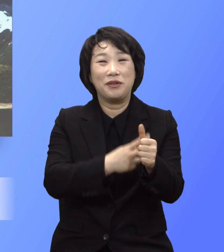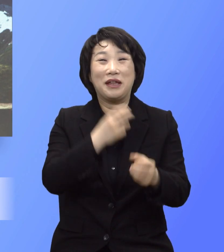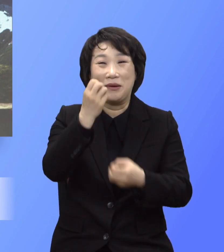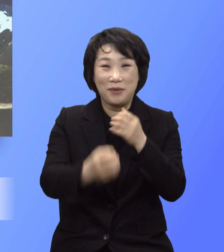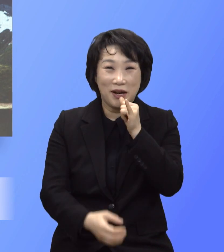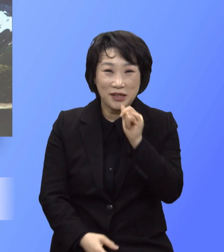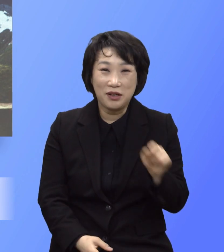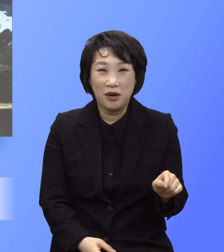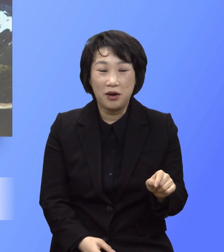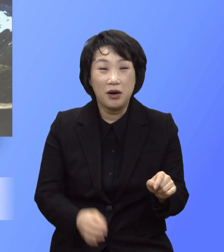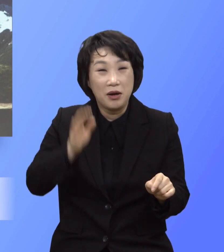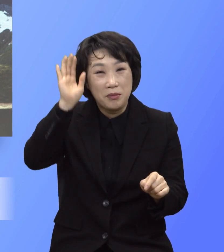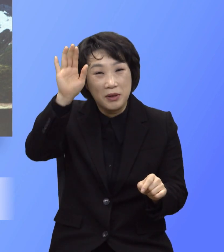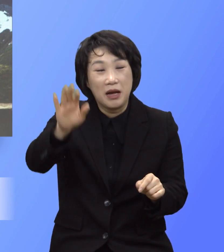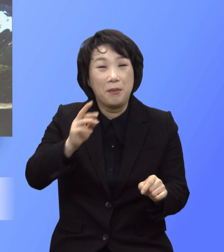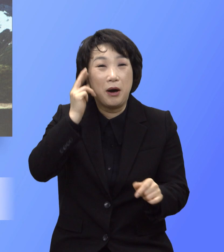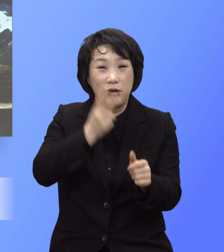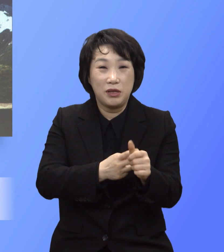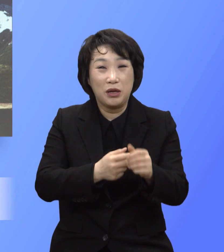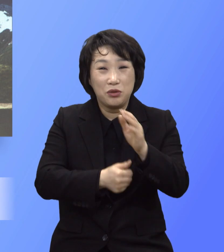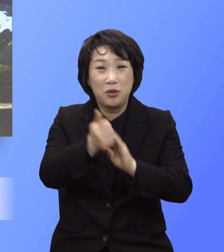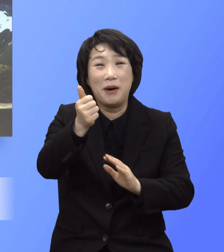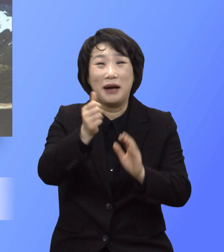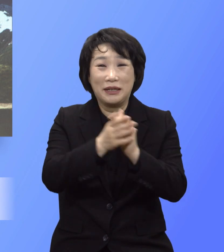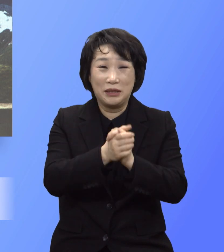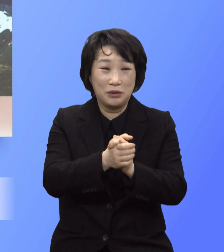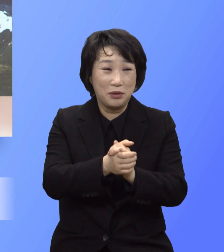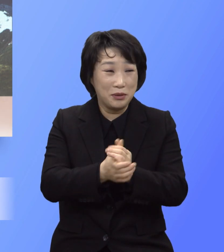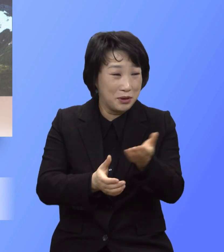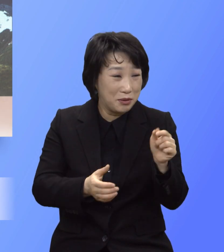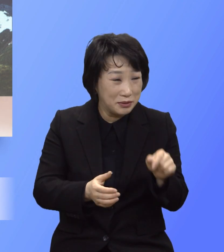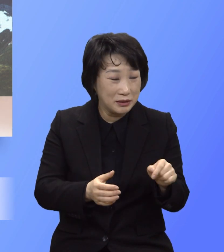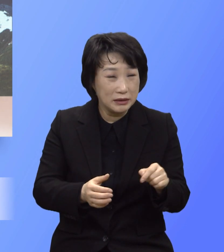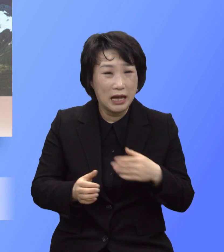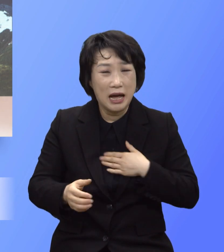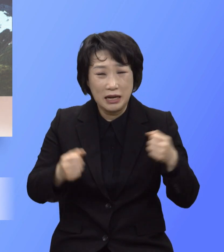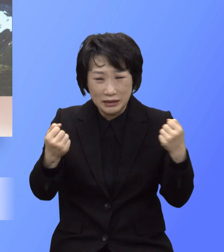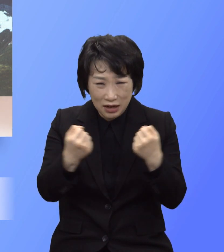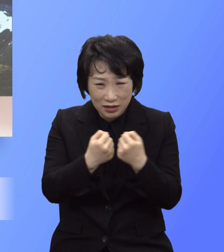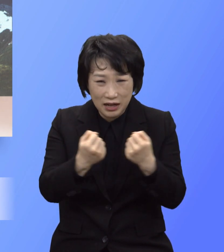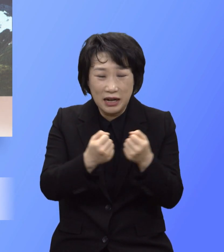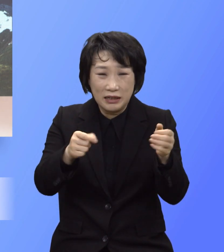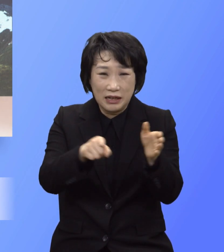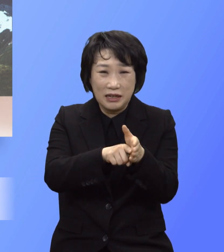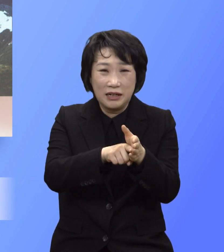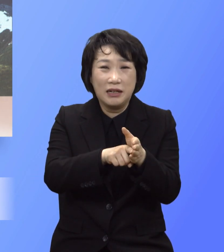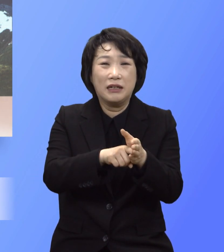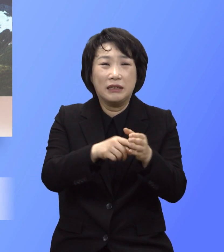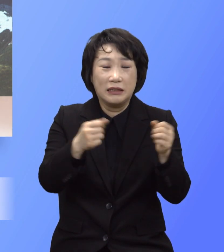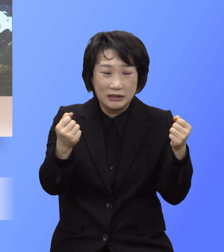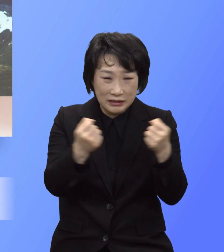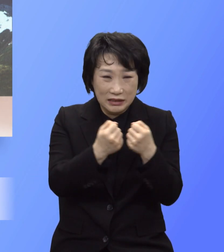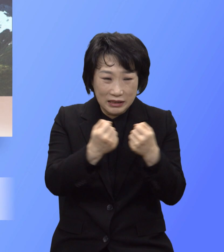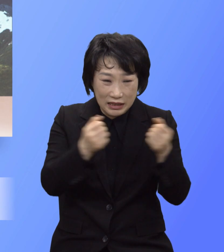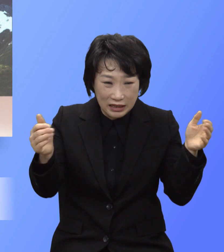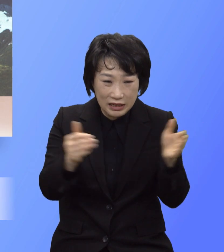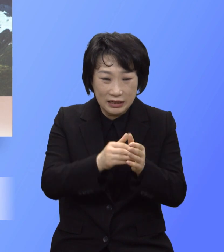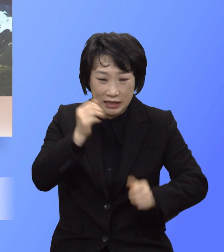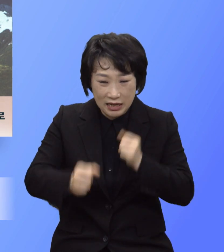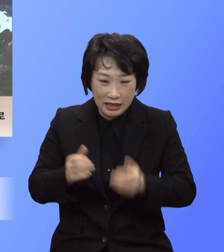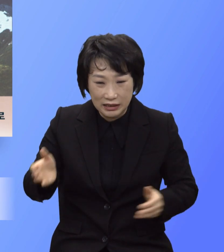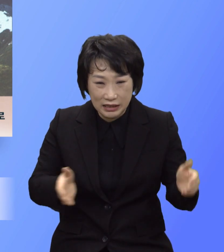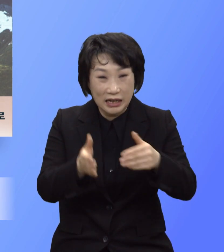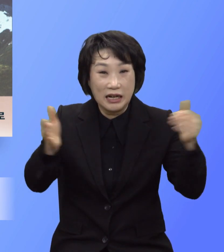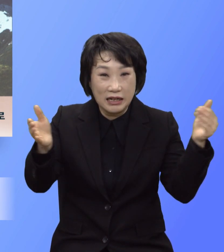대한 바울의 소망의 소리를 들어봐라 이 말이야. 내가 선한 싸움을 싸우고 달려갈 길을 마치고 믿음을